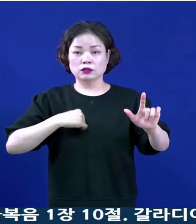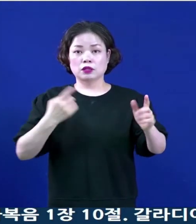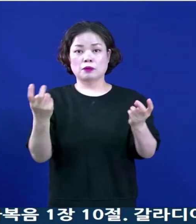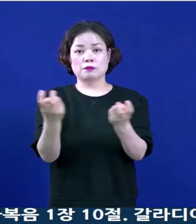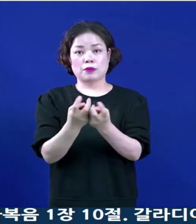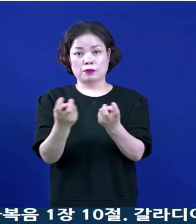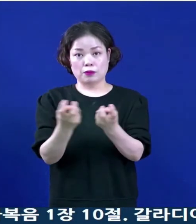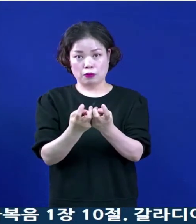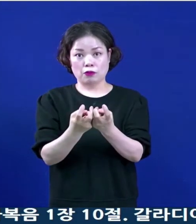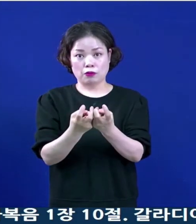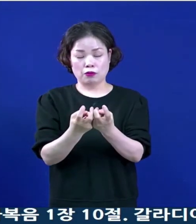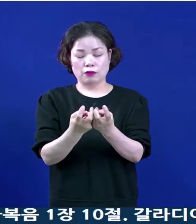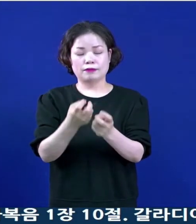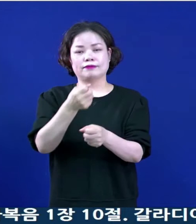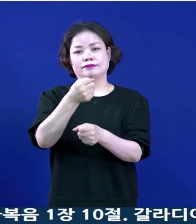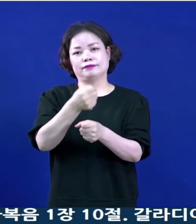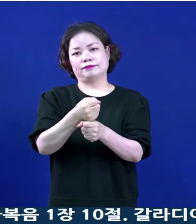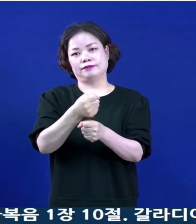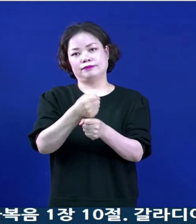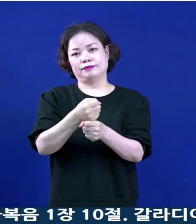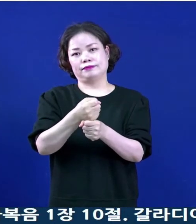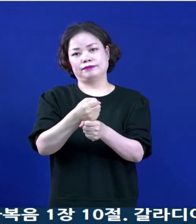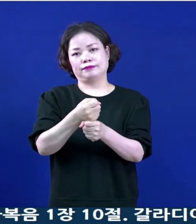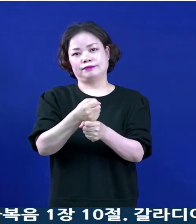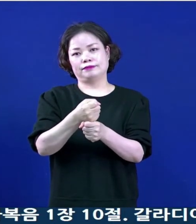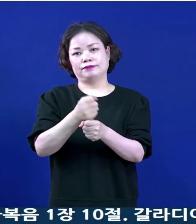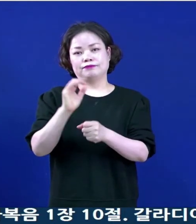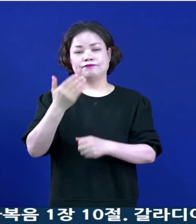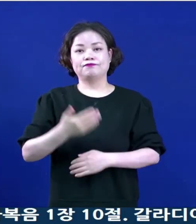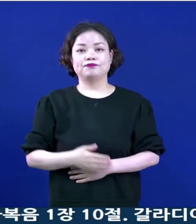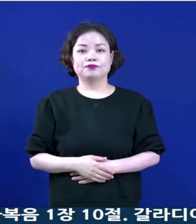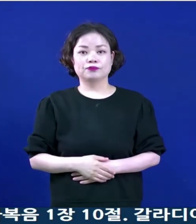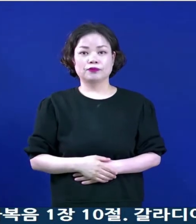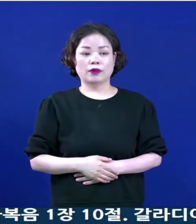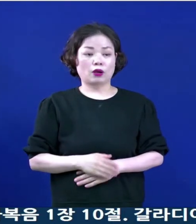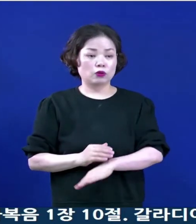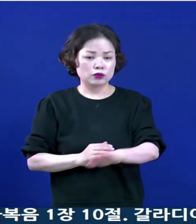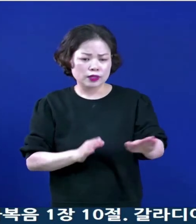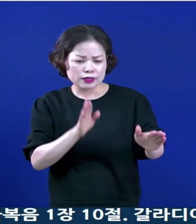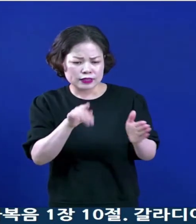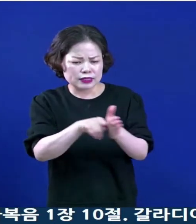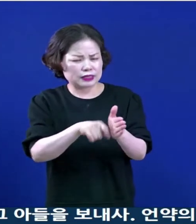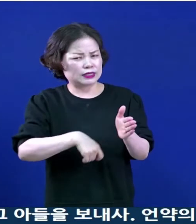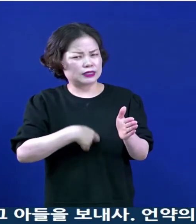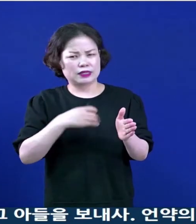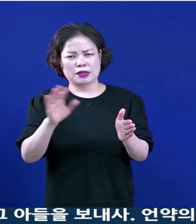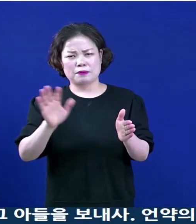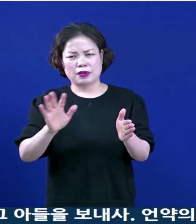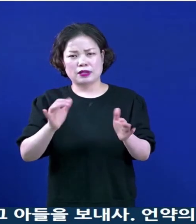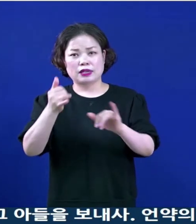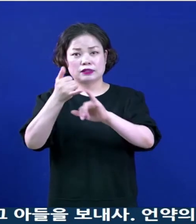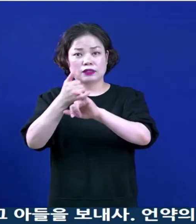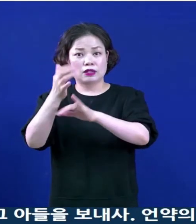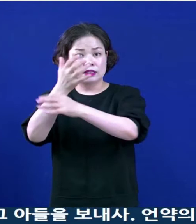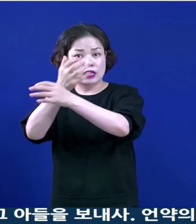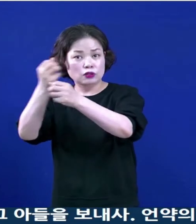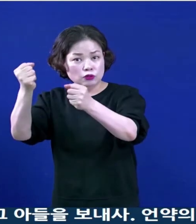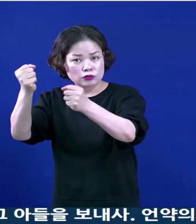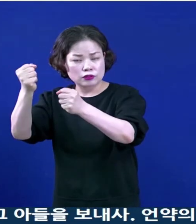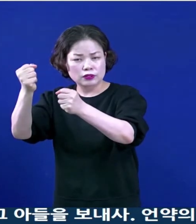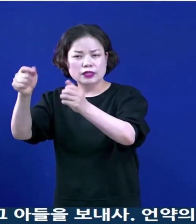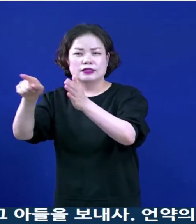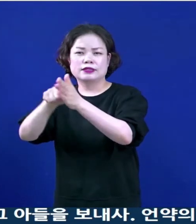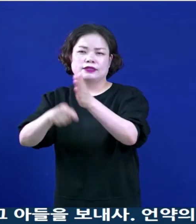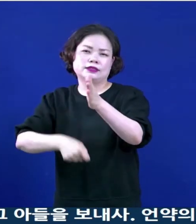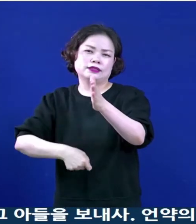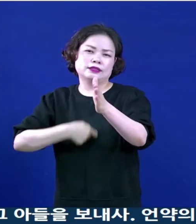방법으로 만들어 나가시는 것입니다. 우리가 신실해서가 아니라 약속을 맺어주신 분이